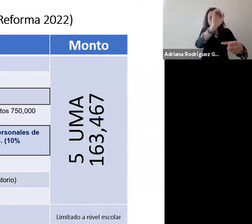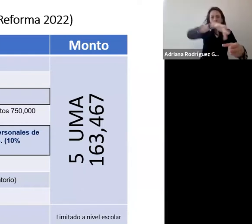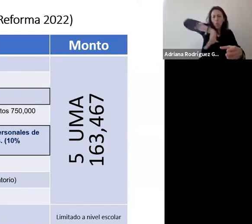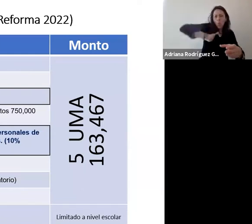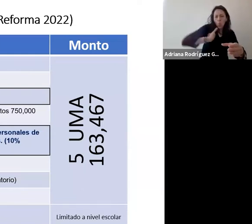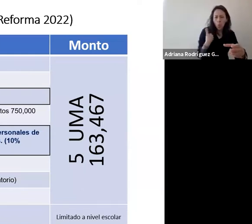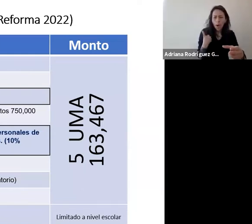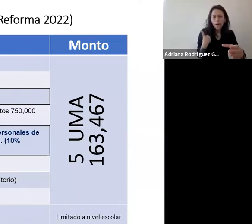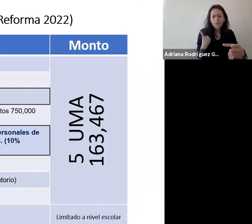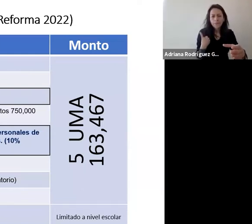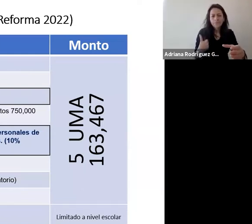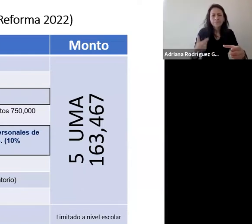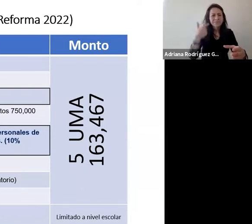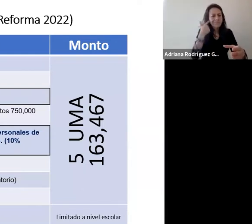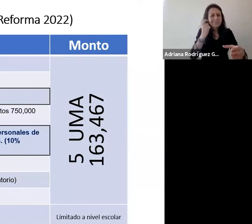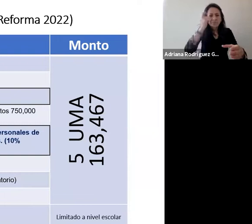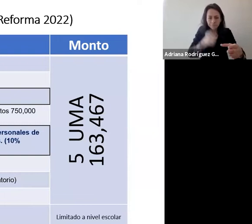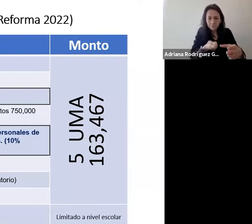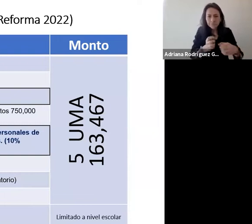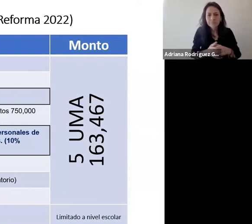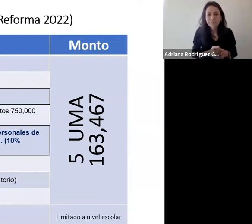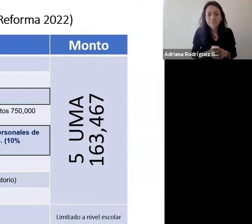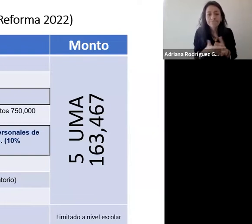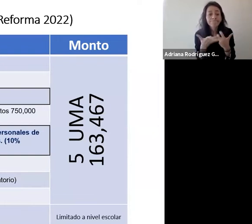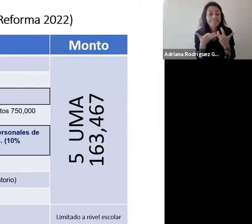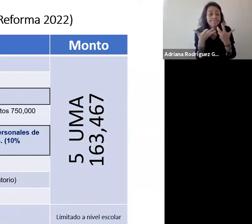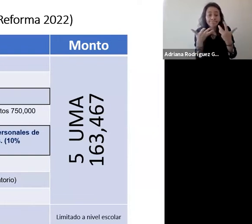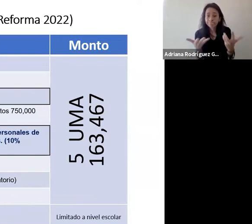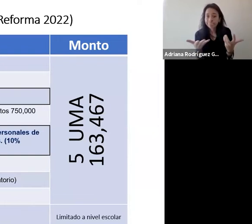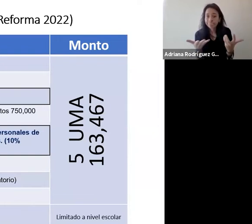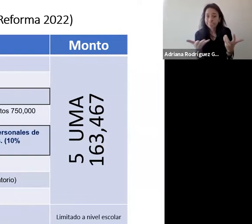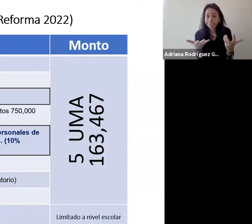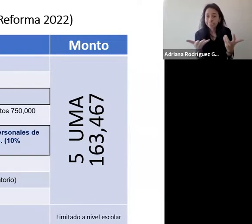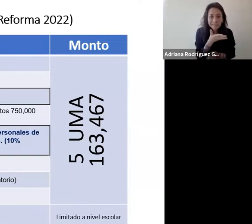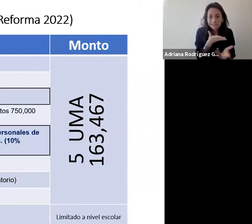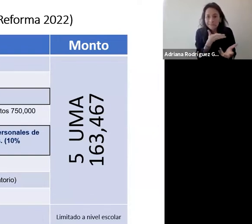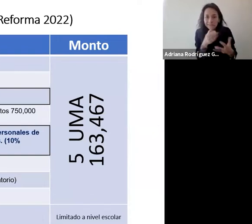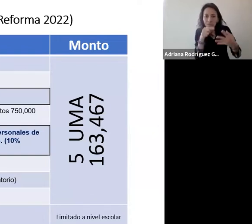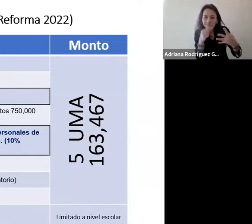dos. Son de alguna forma opcionales, pero